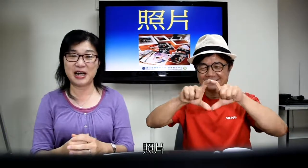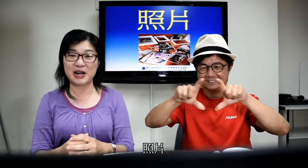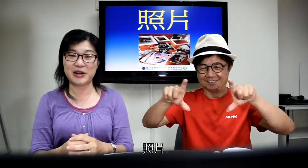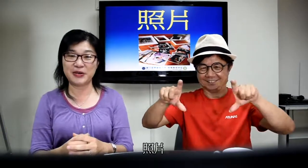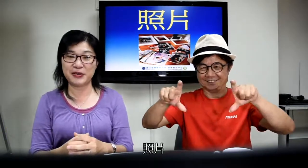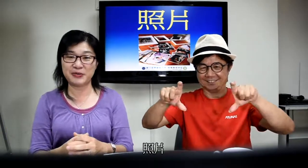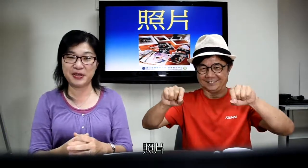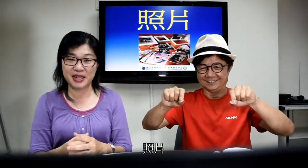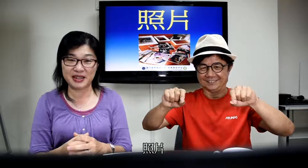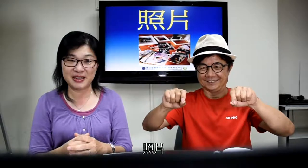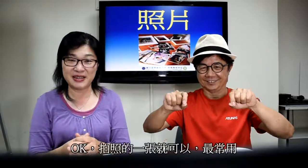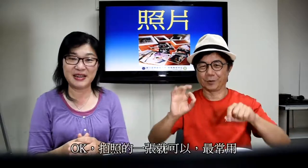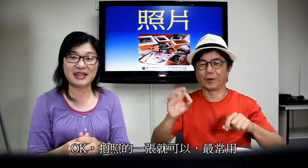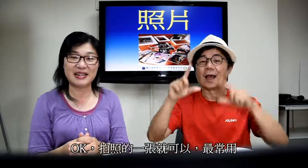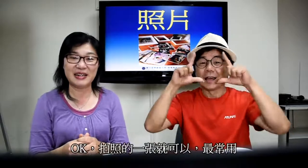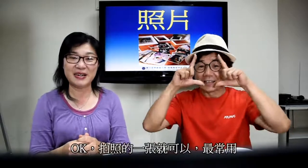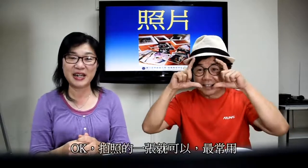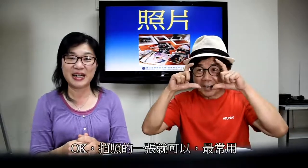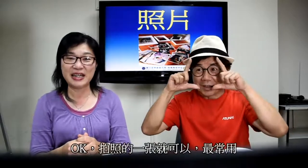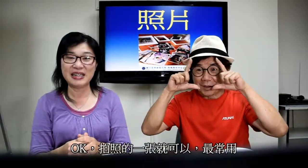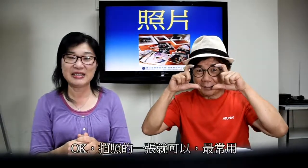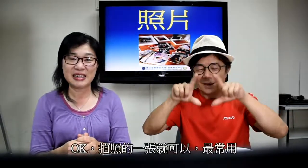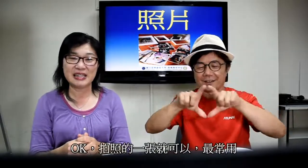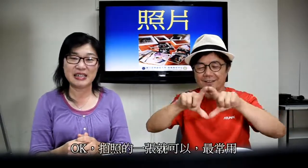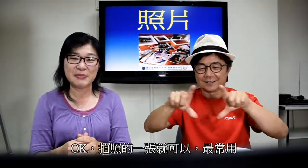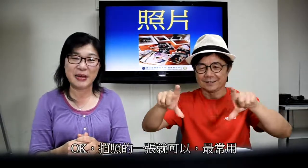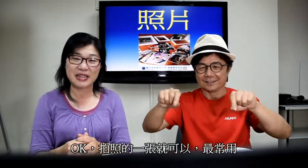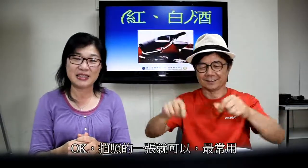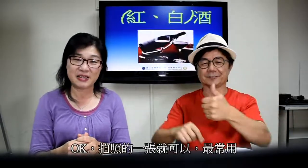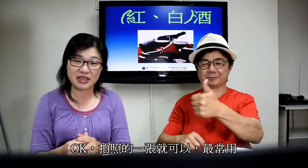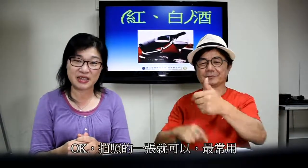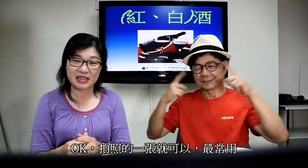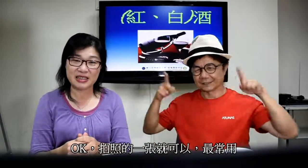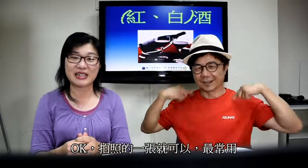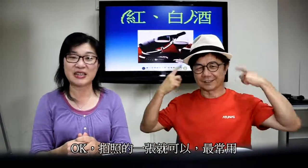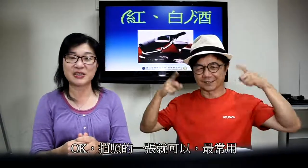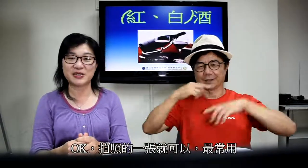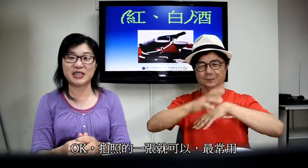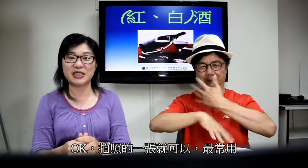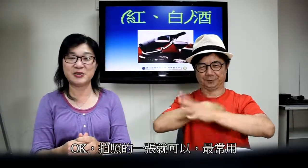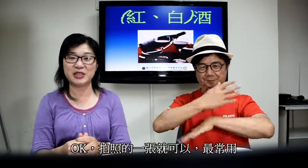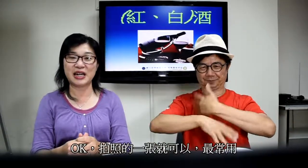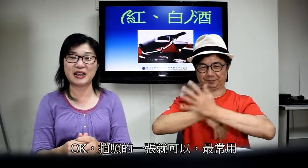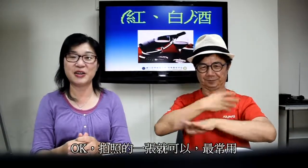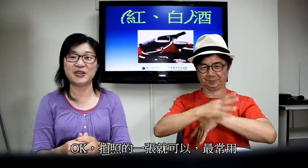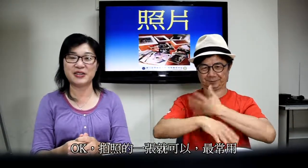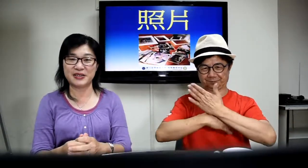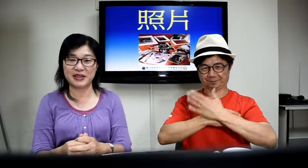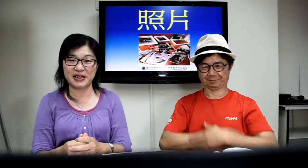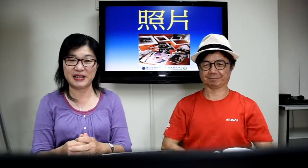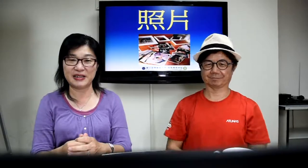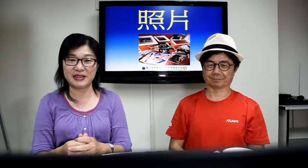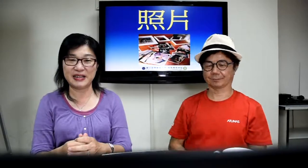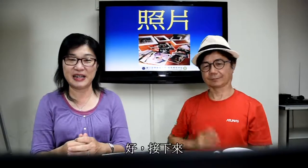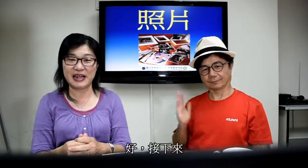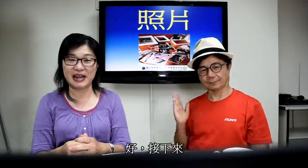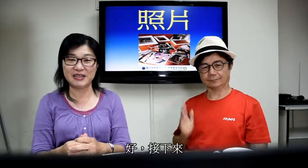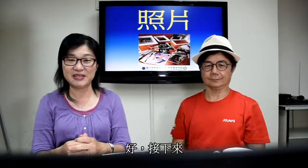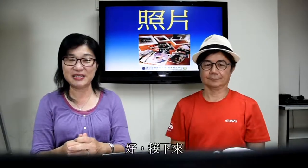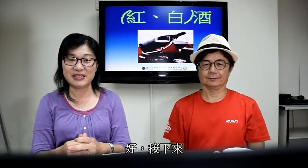照片 ，OK， 拍照的一张就可以最常用。好，接